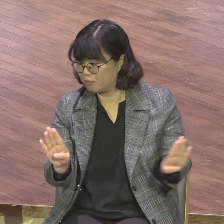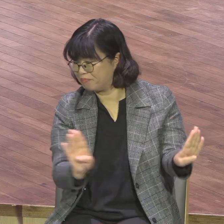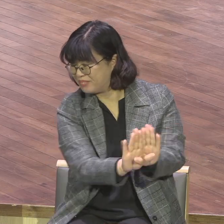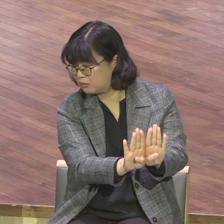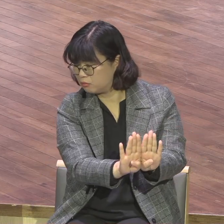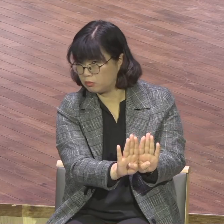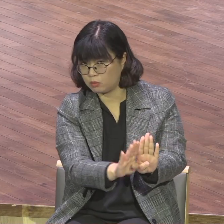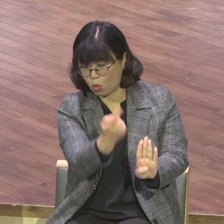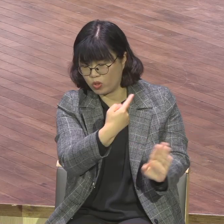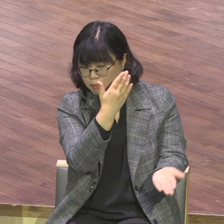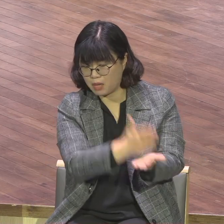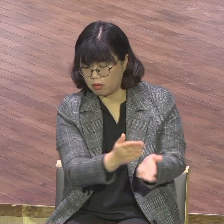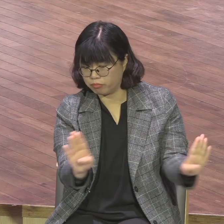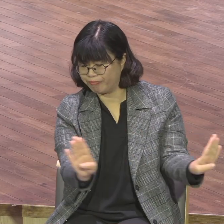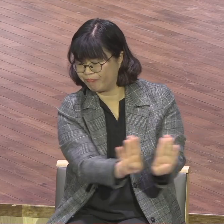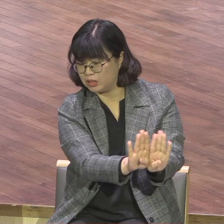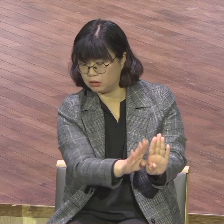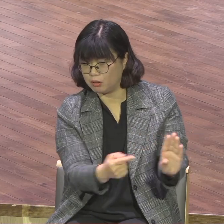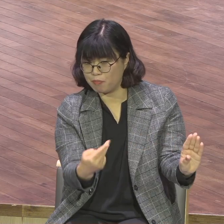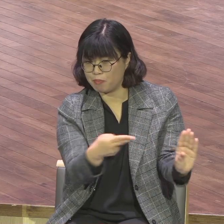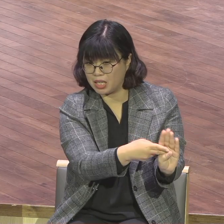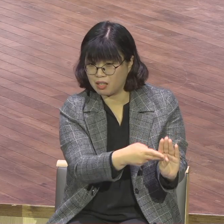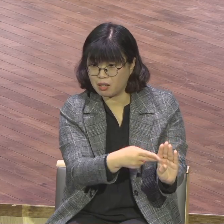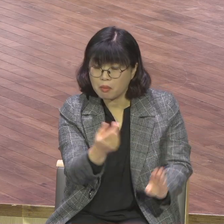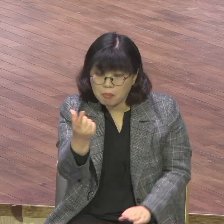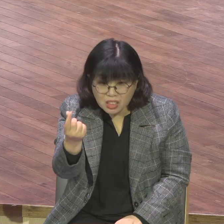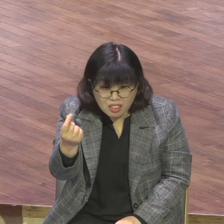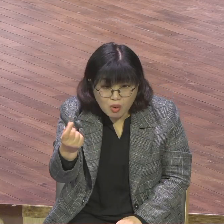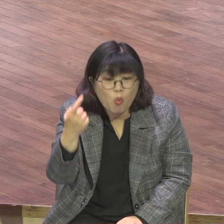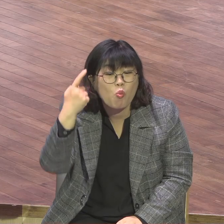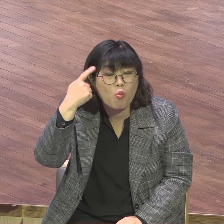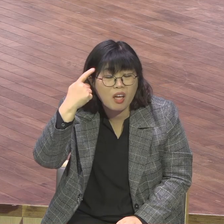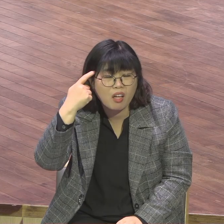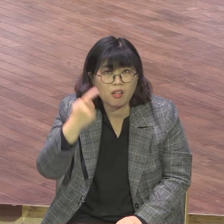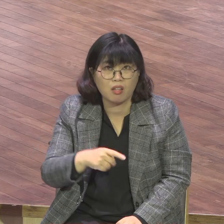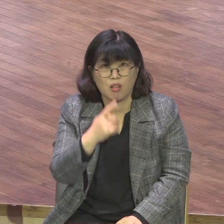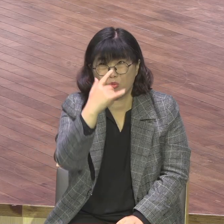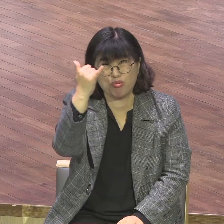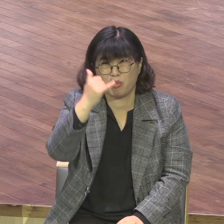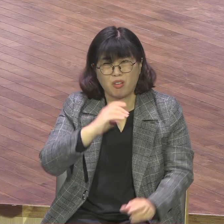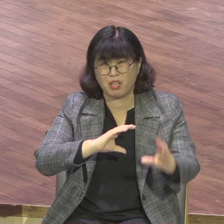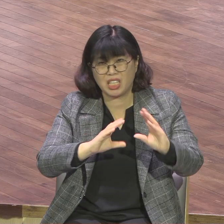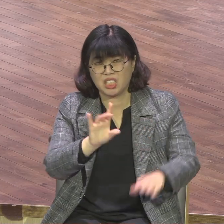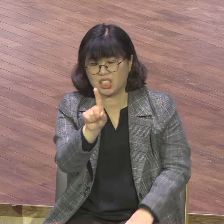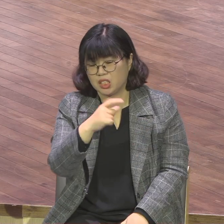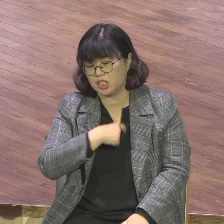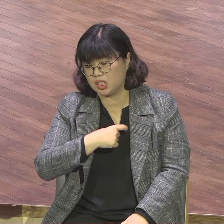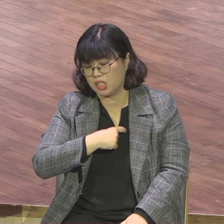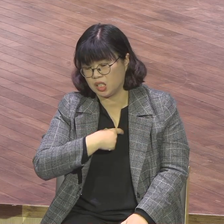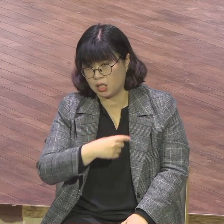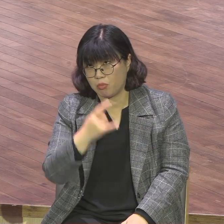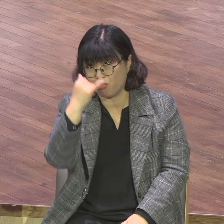그래서 부모 세대와 자녀 세대가 다르잖아요. 세대가 달라요.